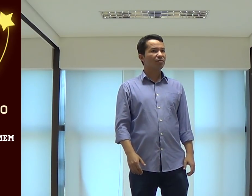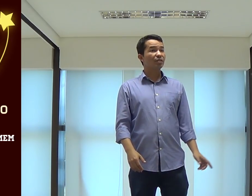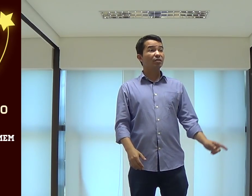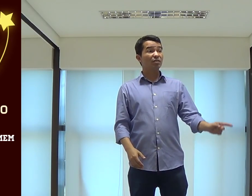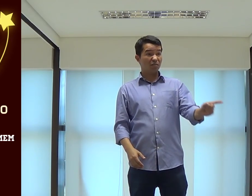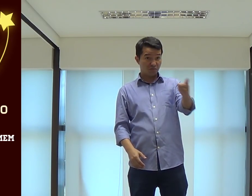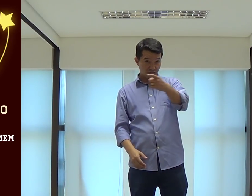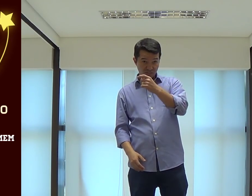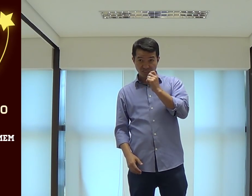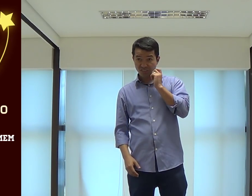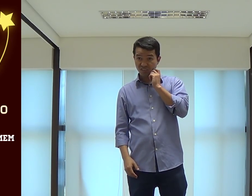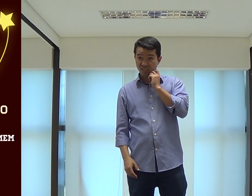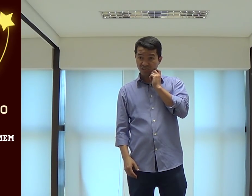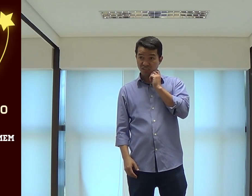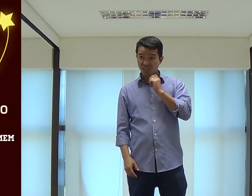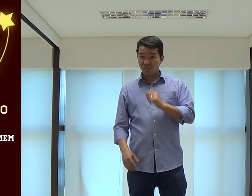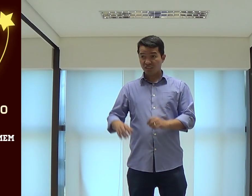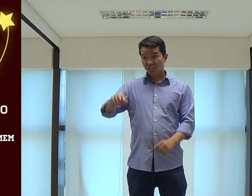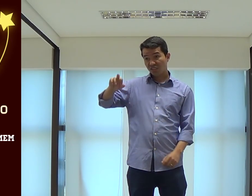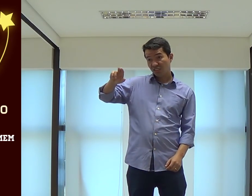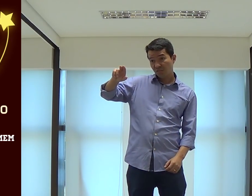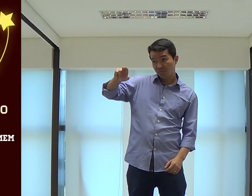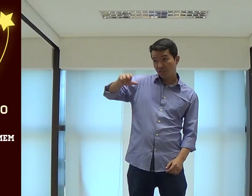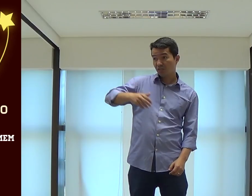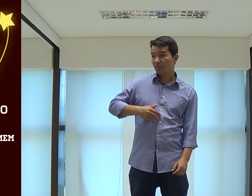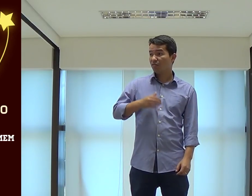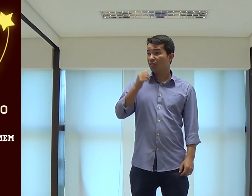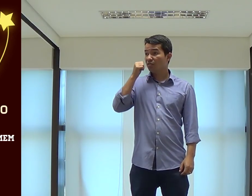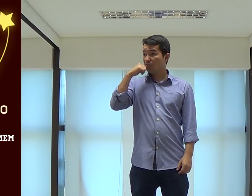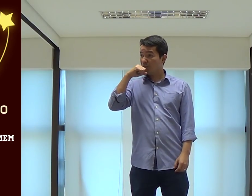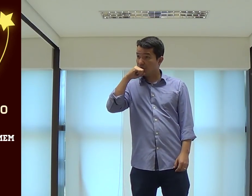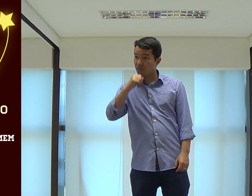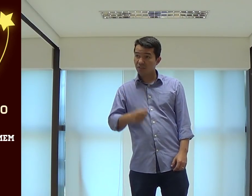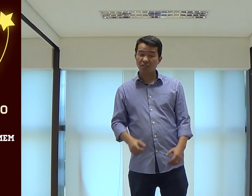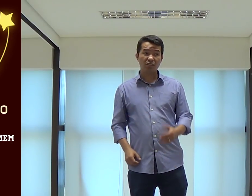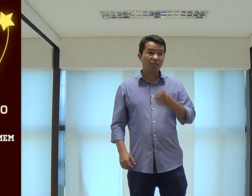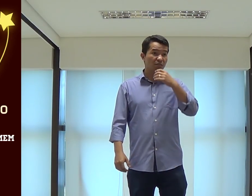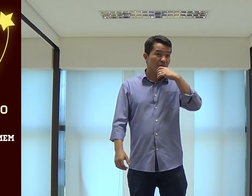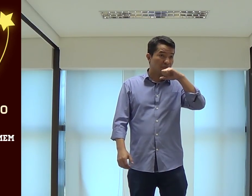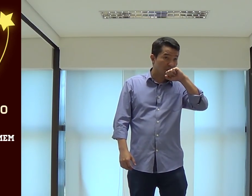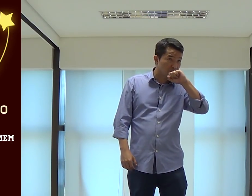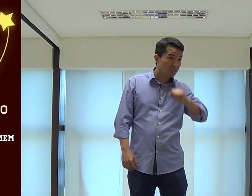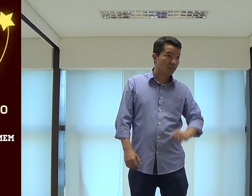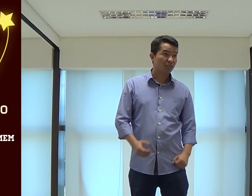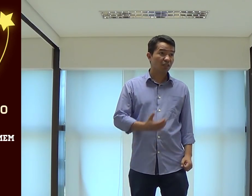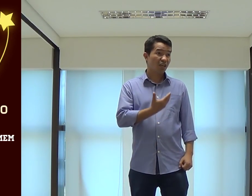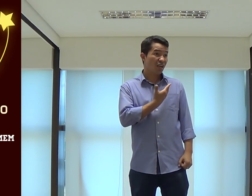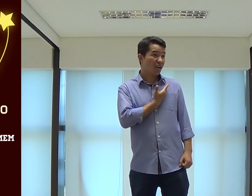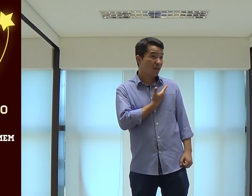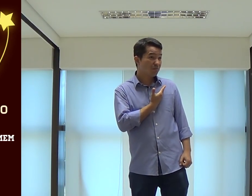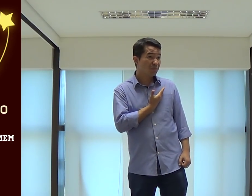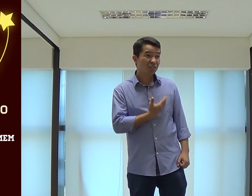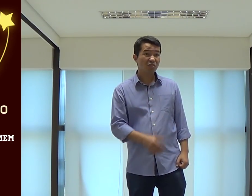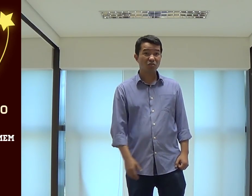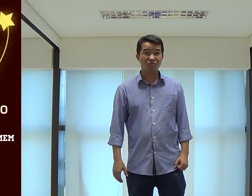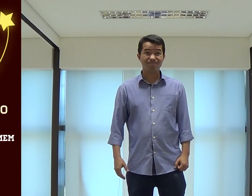entender. E você? E o seu irmão? Sua mãe? Seu pai? E seus